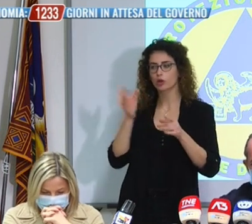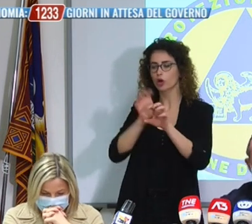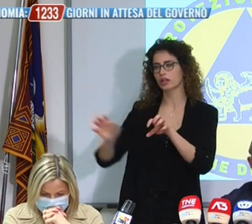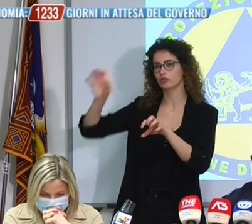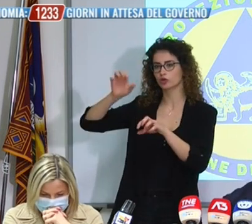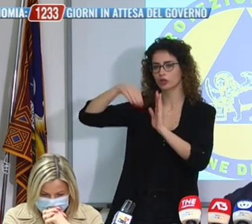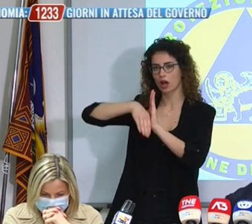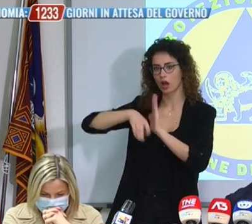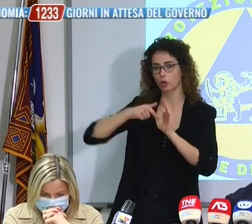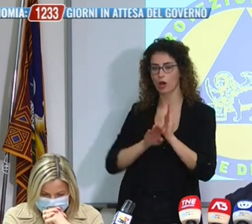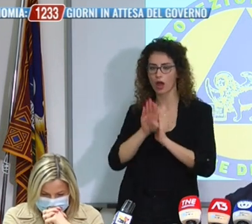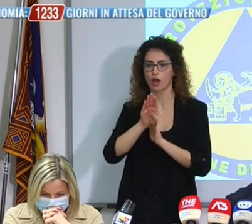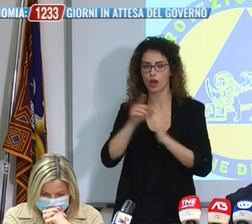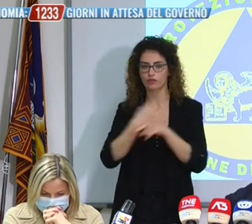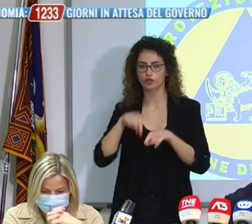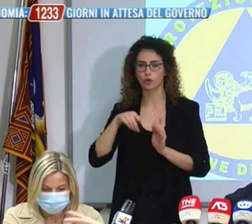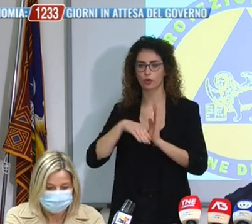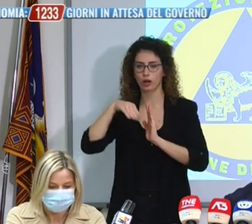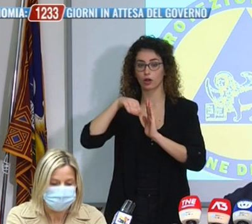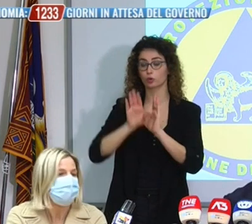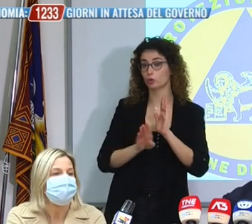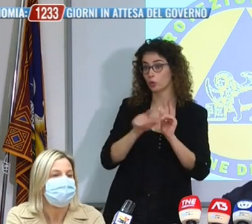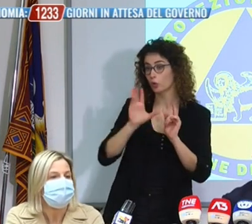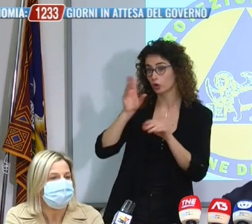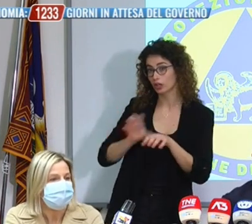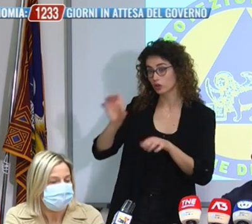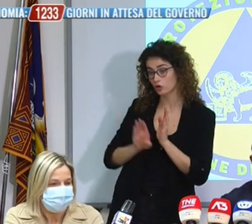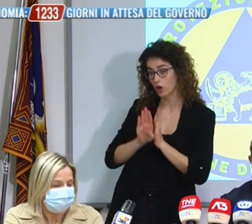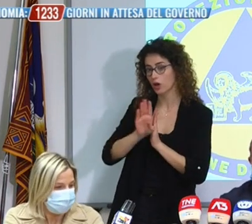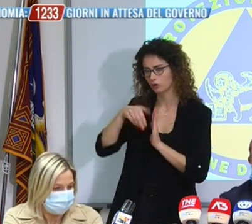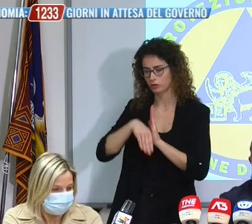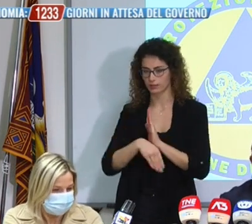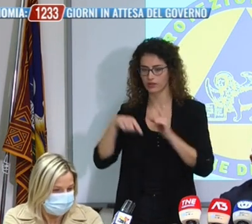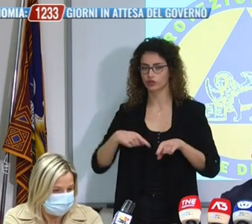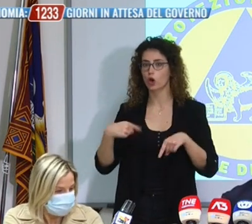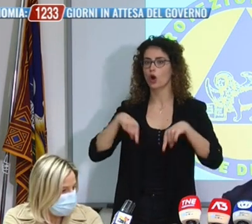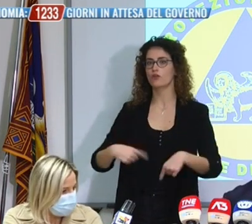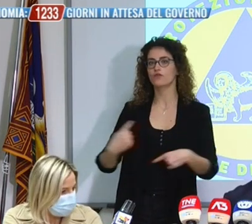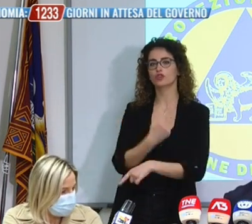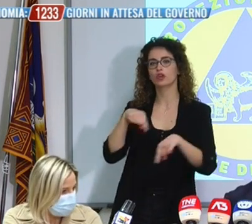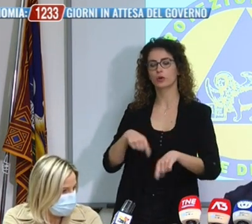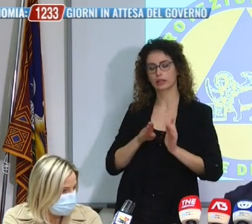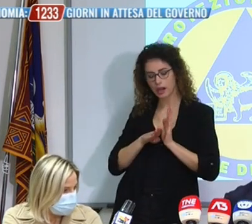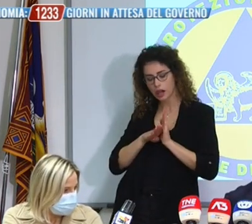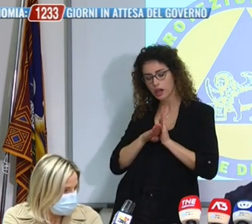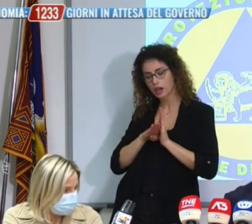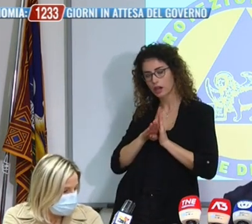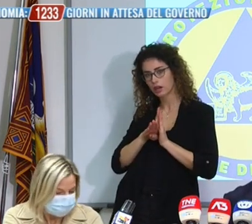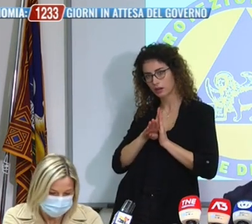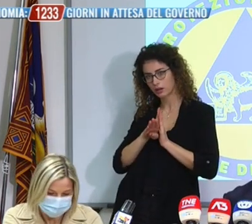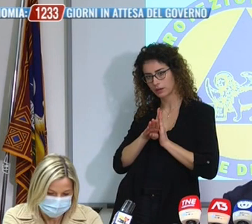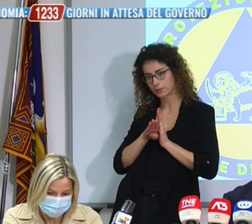altri crescono noi abbiamo calato. Adesso c'è un timido incremento. Questo timido incremento si può